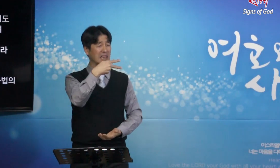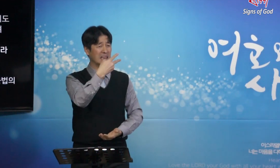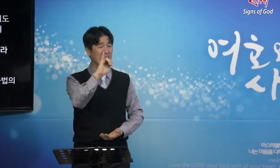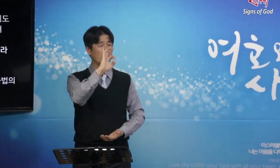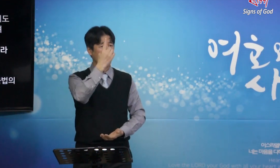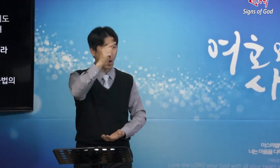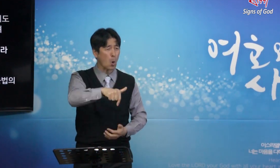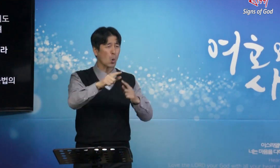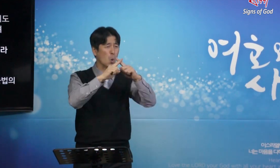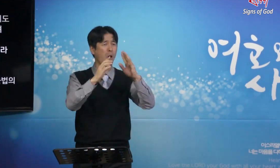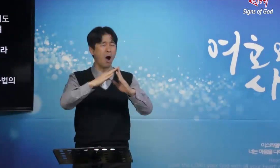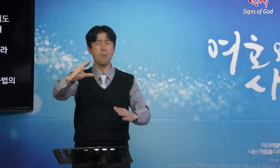모습을